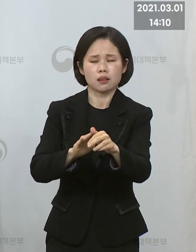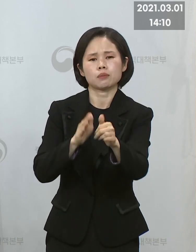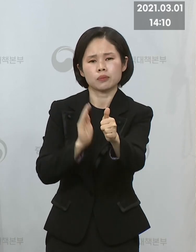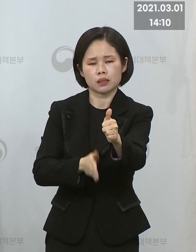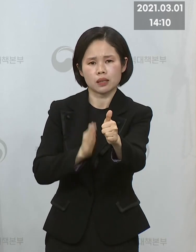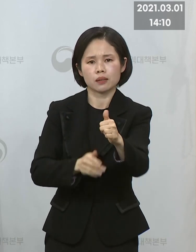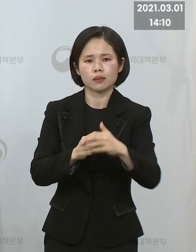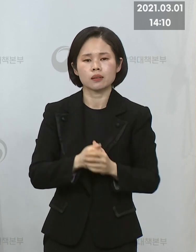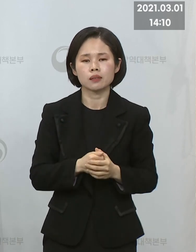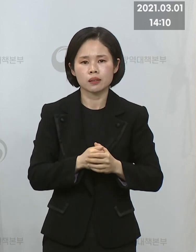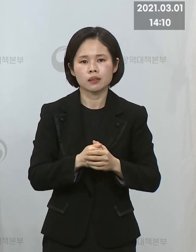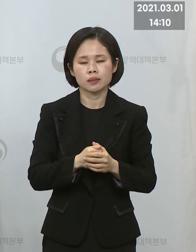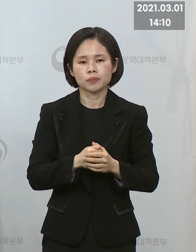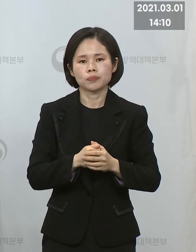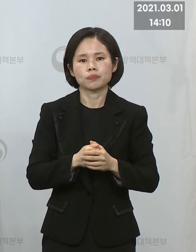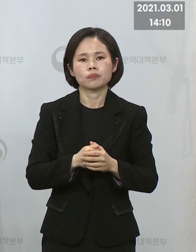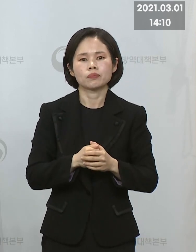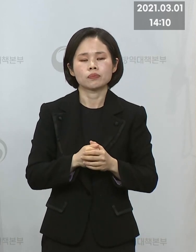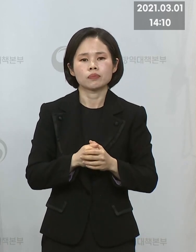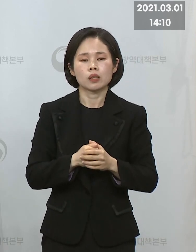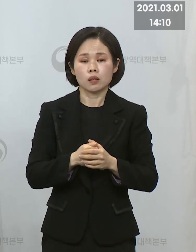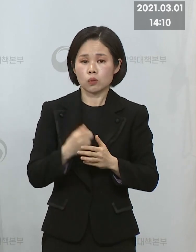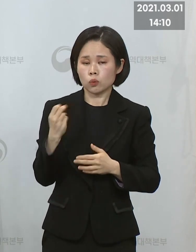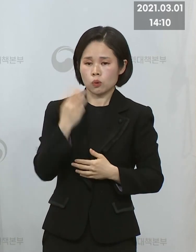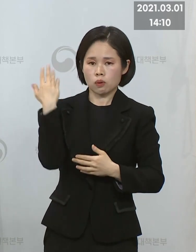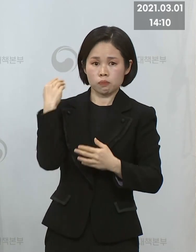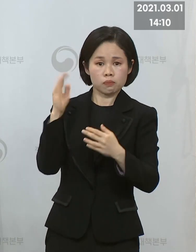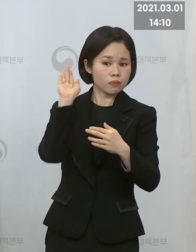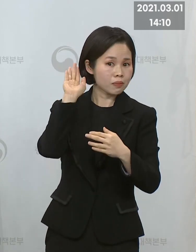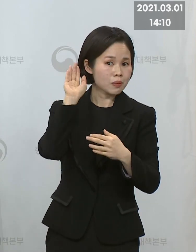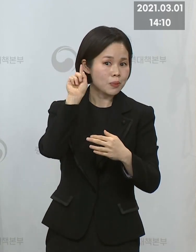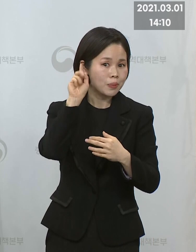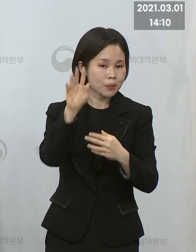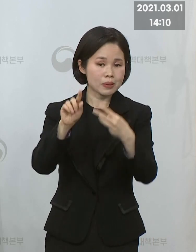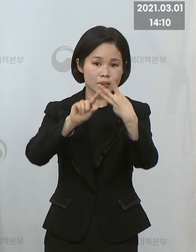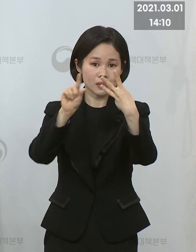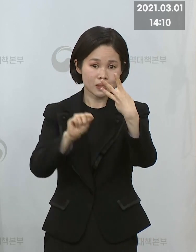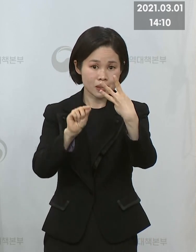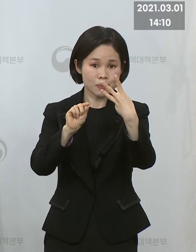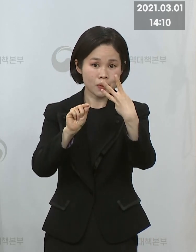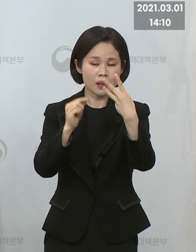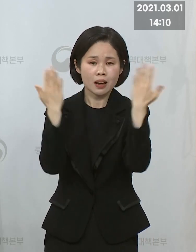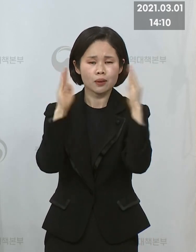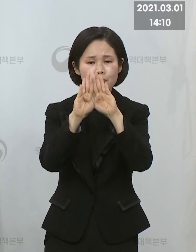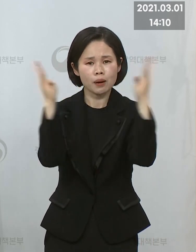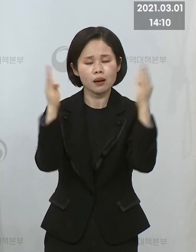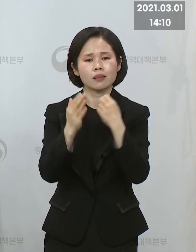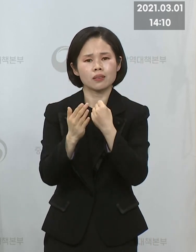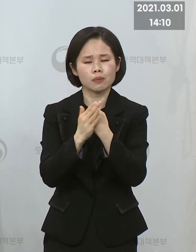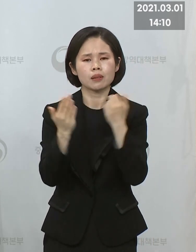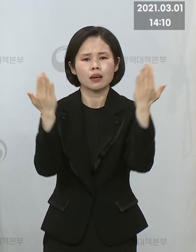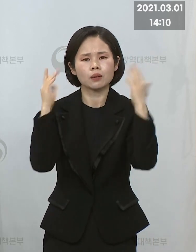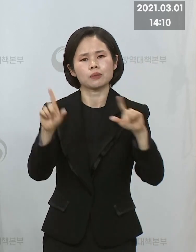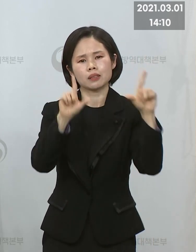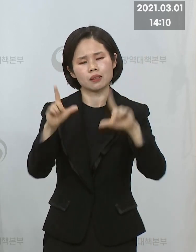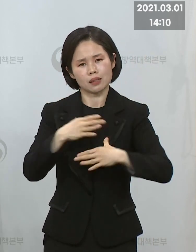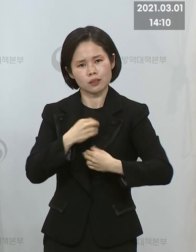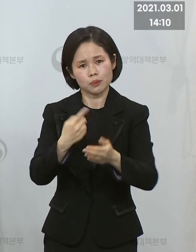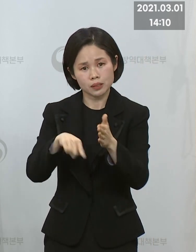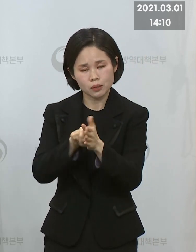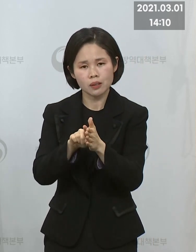방역수칙 준수를 당부드립니다. 또한 내일부터 신학기가 시작됨에 따라 안전한 학교 생활을 위해서